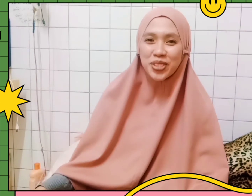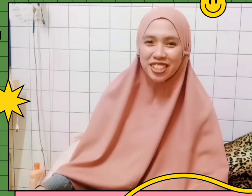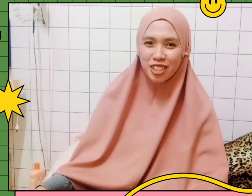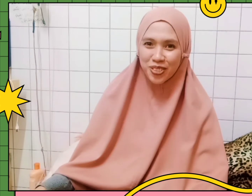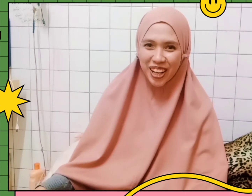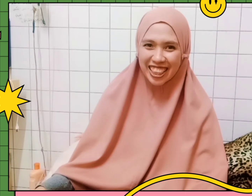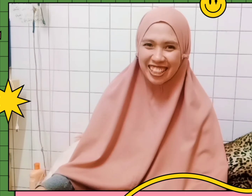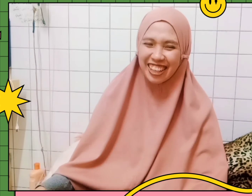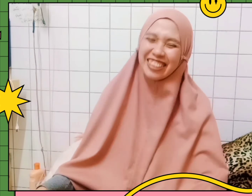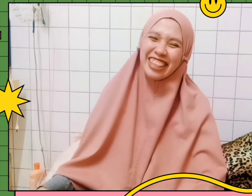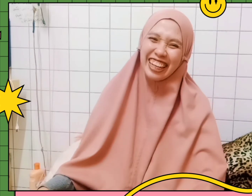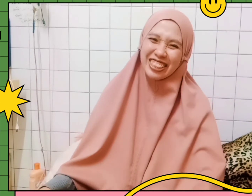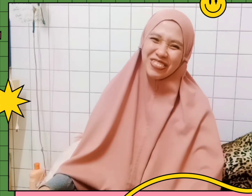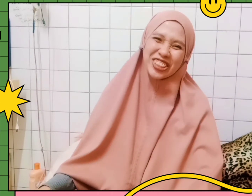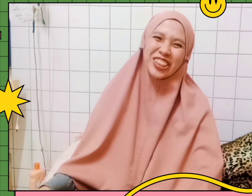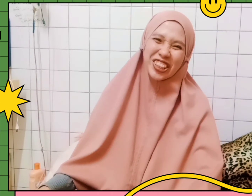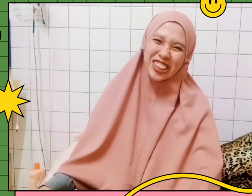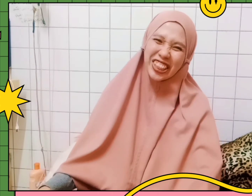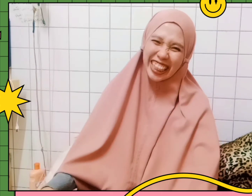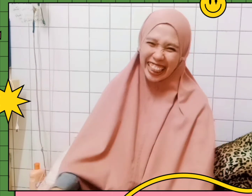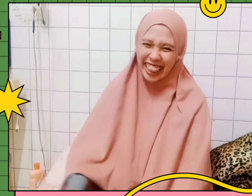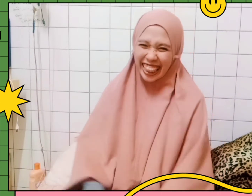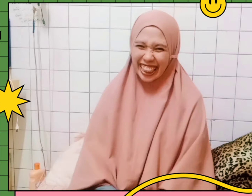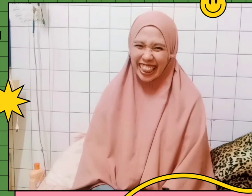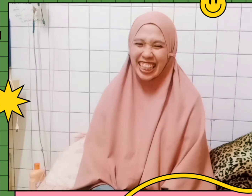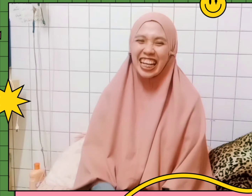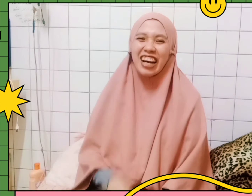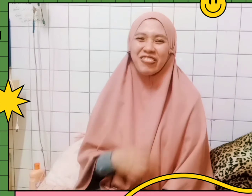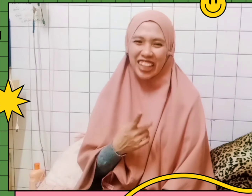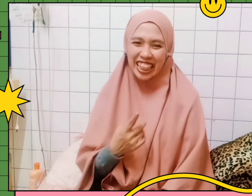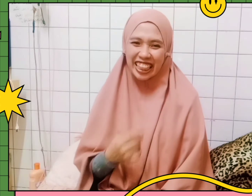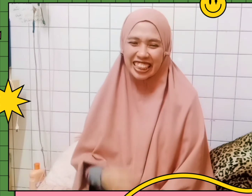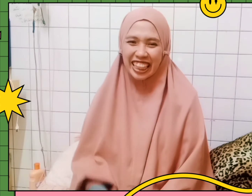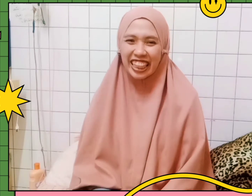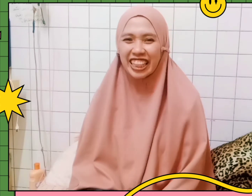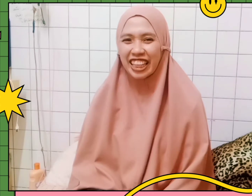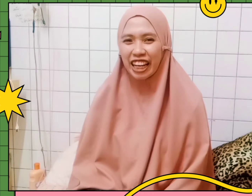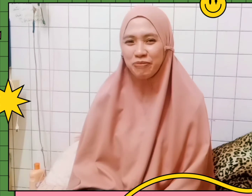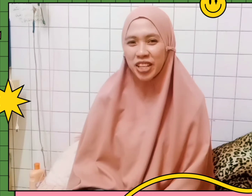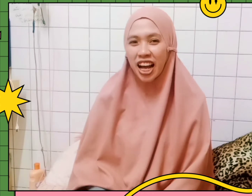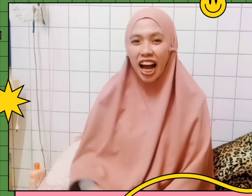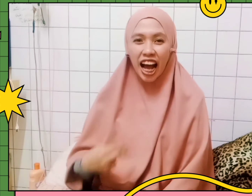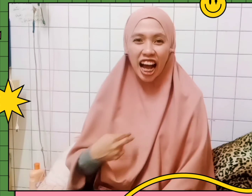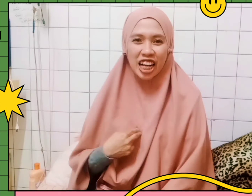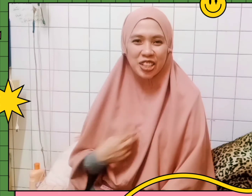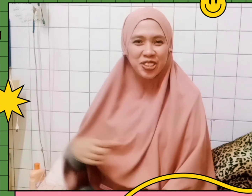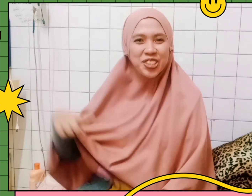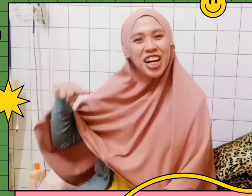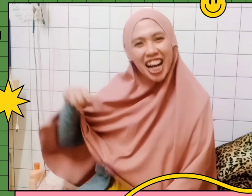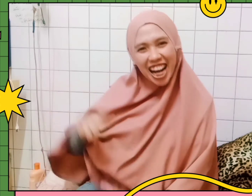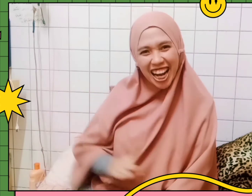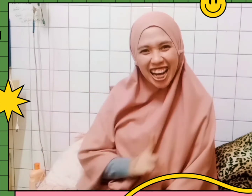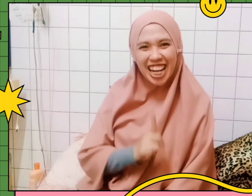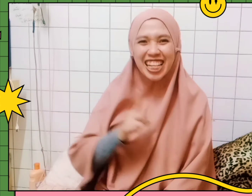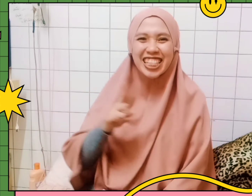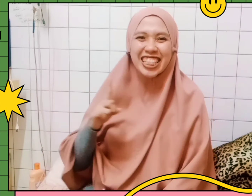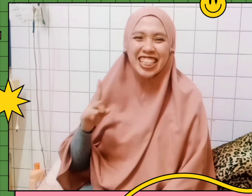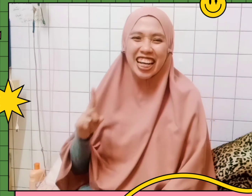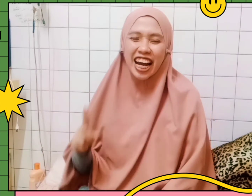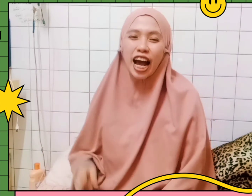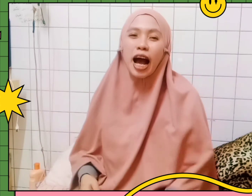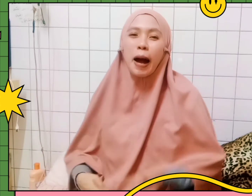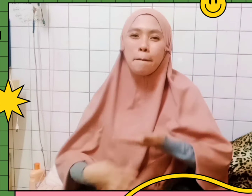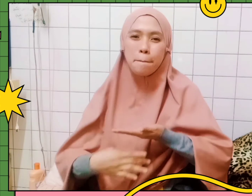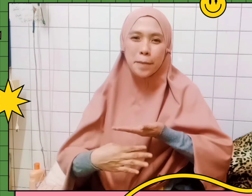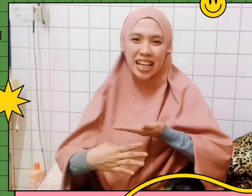duitnya susah. Curhat Lika enggak, cuma contoh. Perhatikan sekali lagi ya. Aku